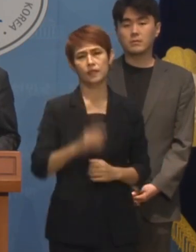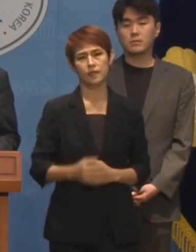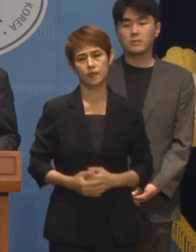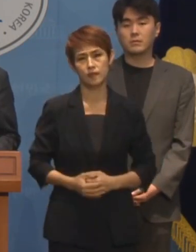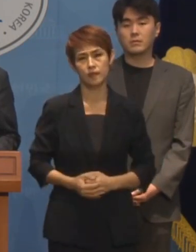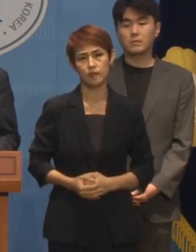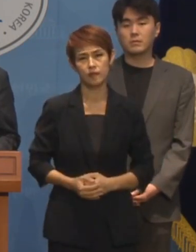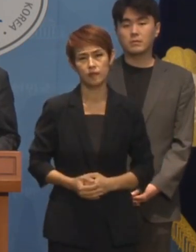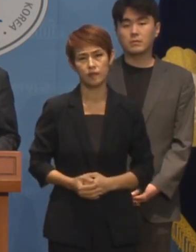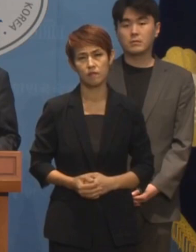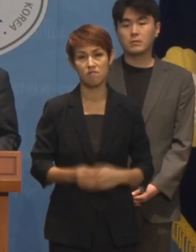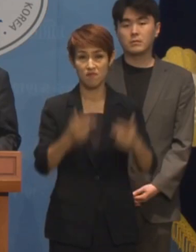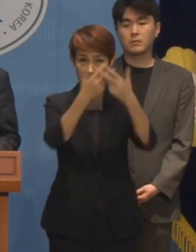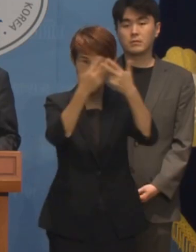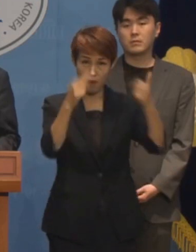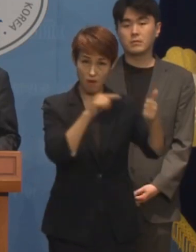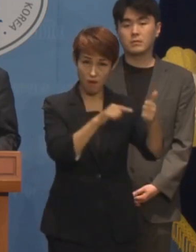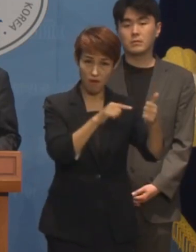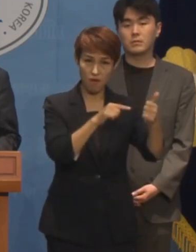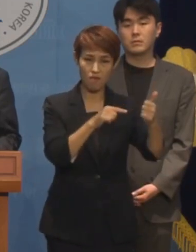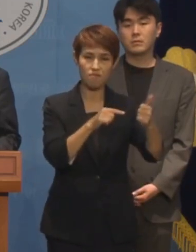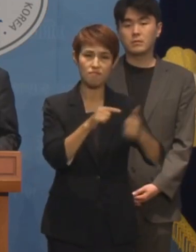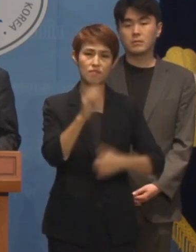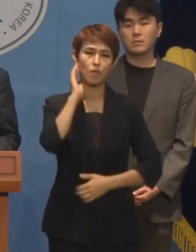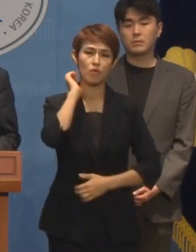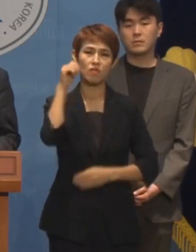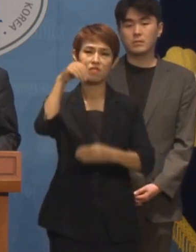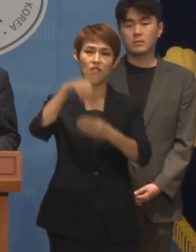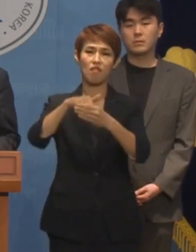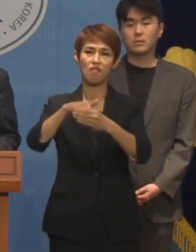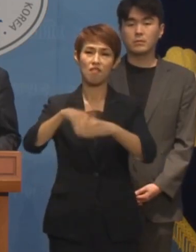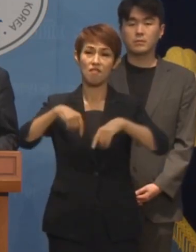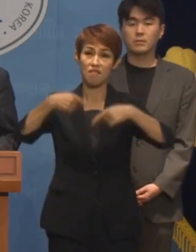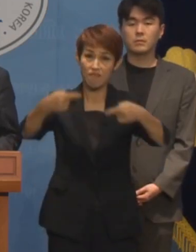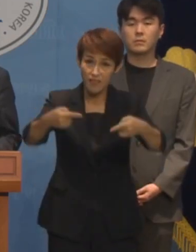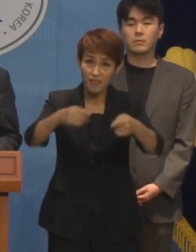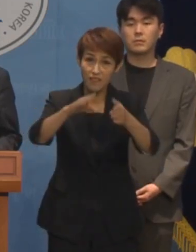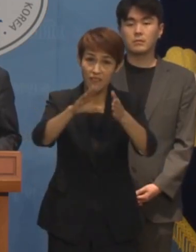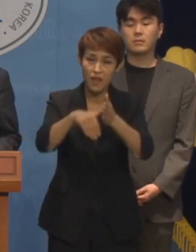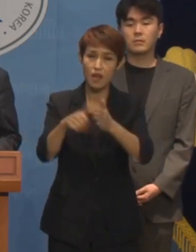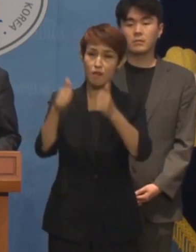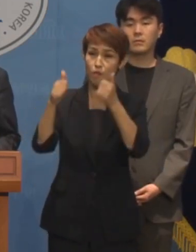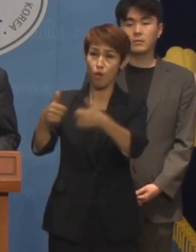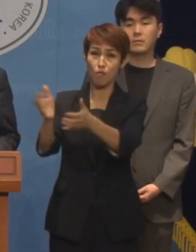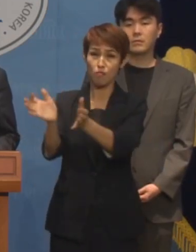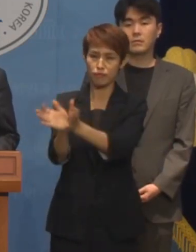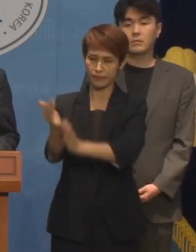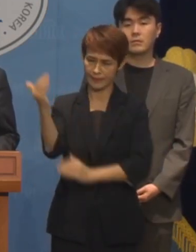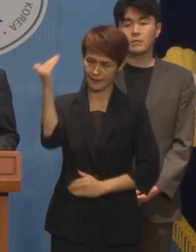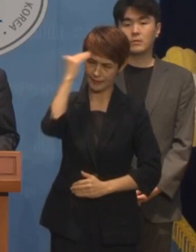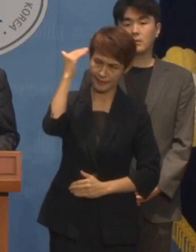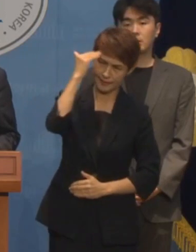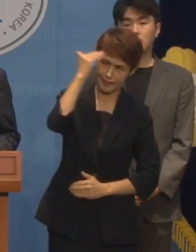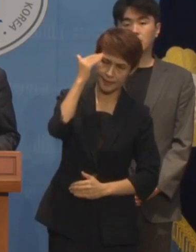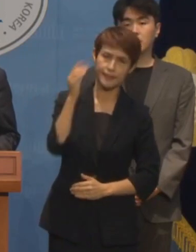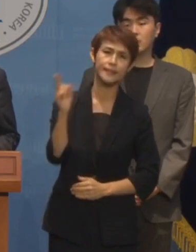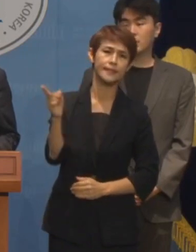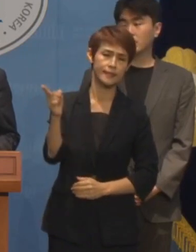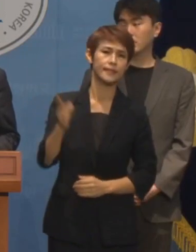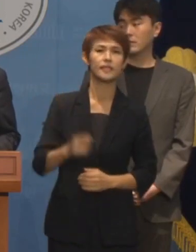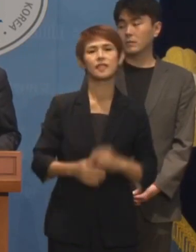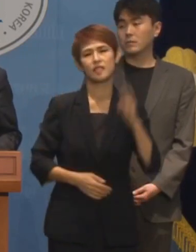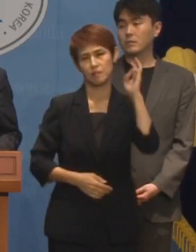이재명 대표의 대권 가도 앞에는 사법부도 거추장스러운 장애물일 뿐입니다.